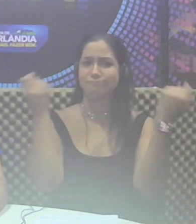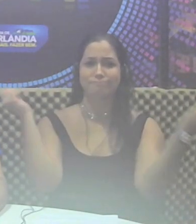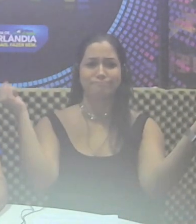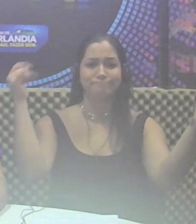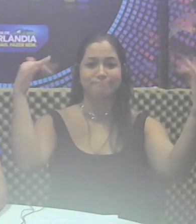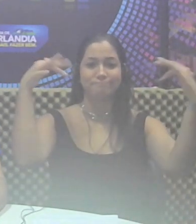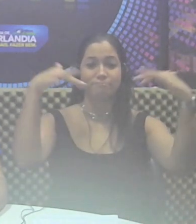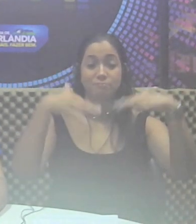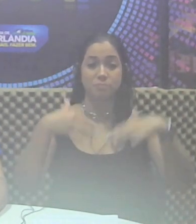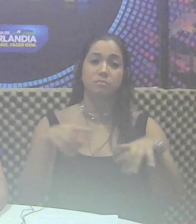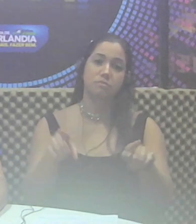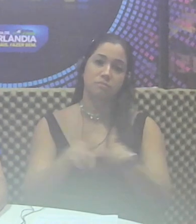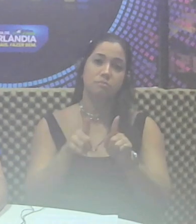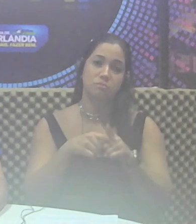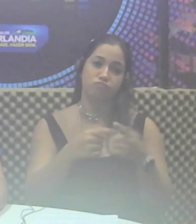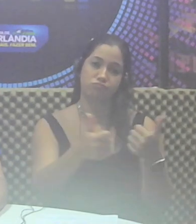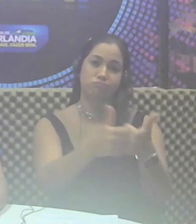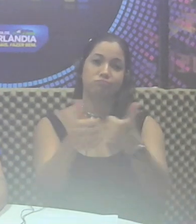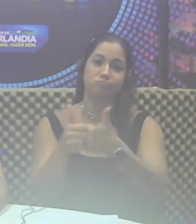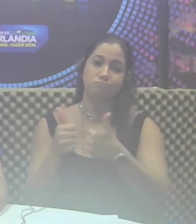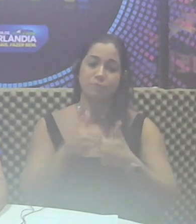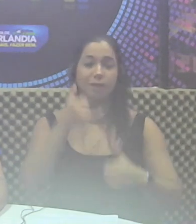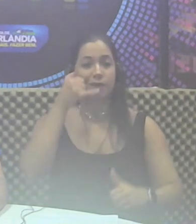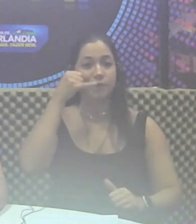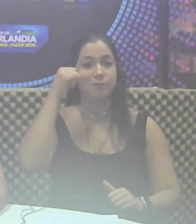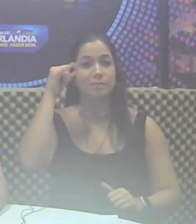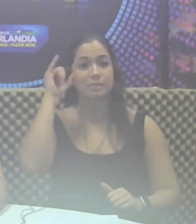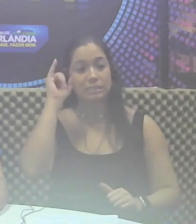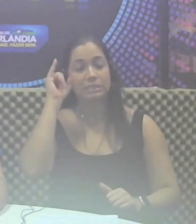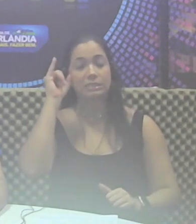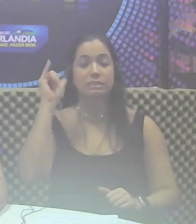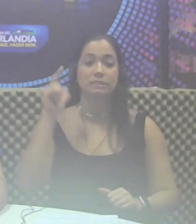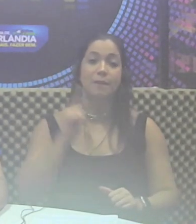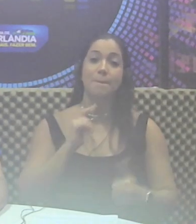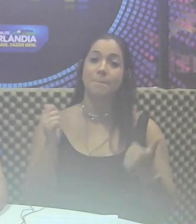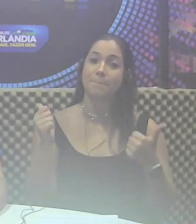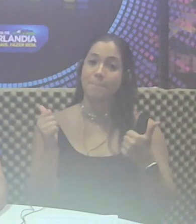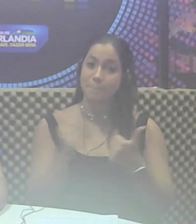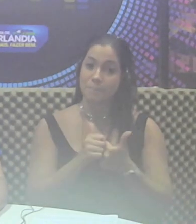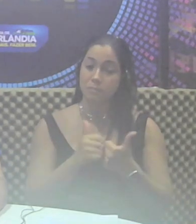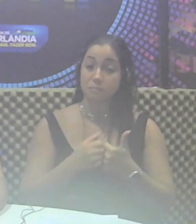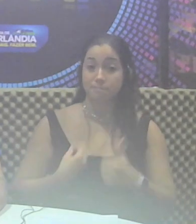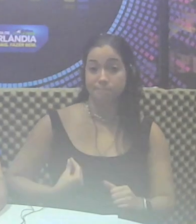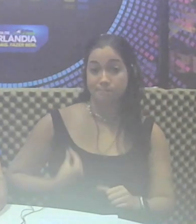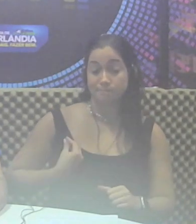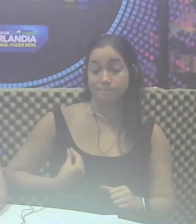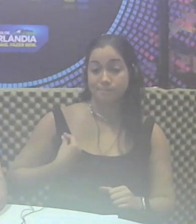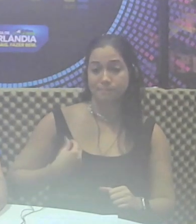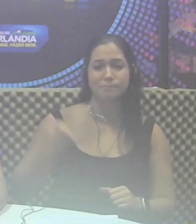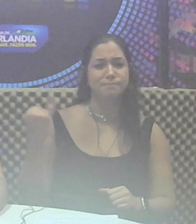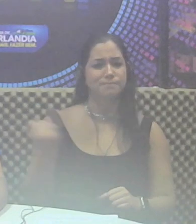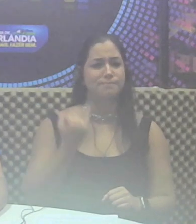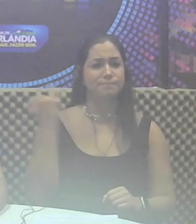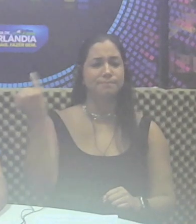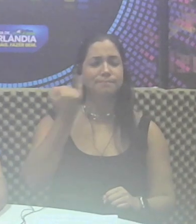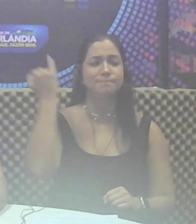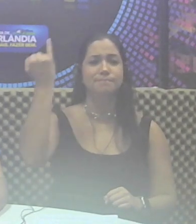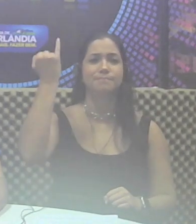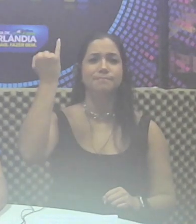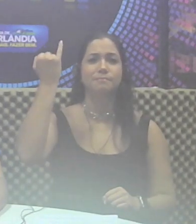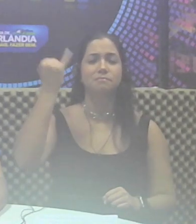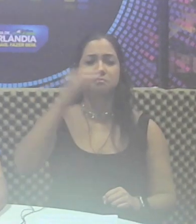dos distritos e ao redor das fazendas que existem ao redor dos distritos participar. É muito importante